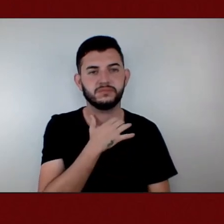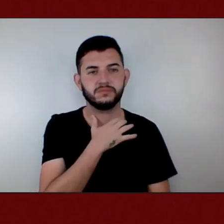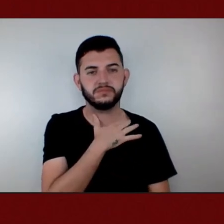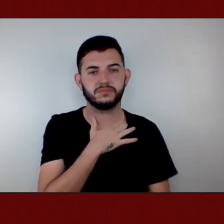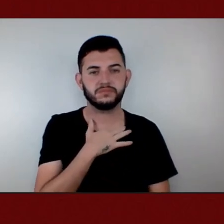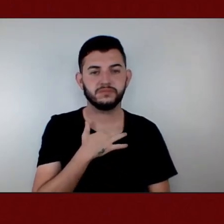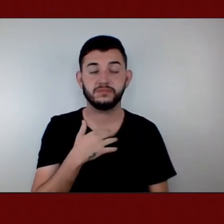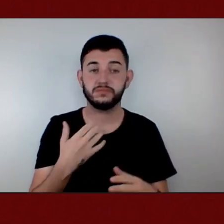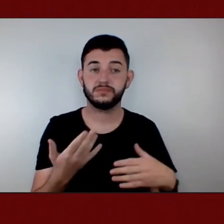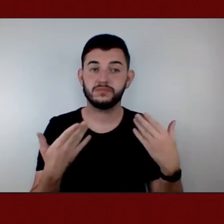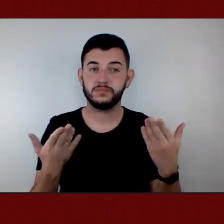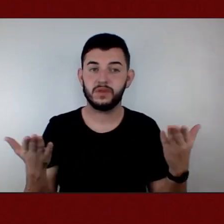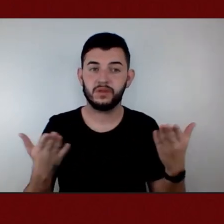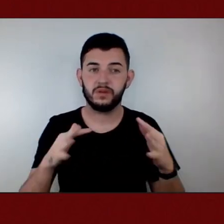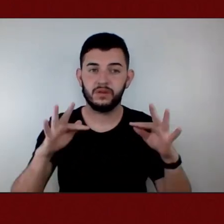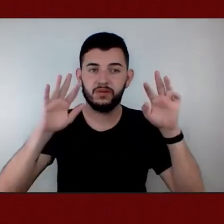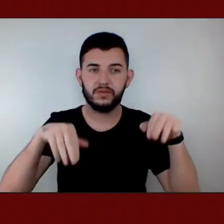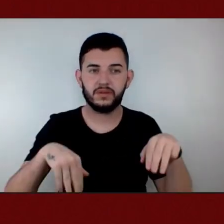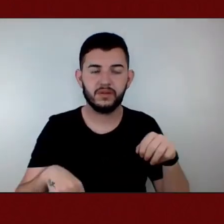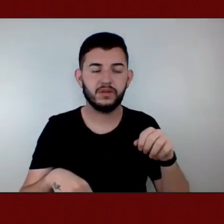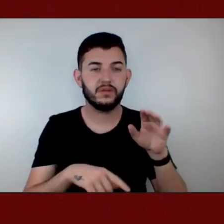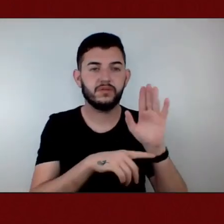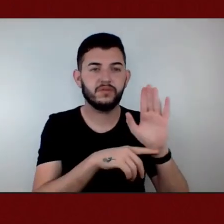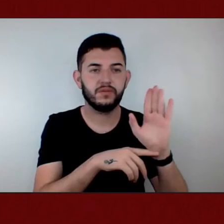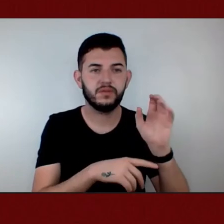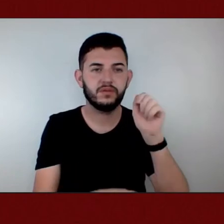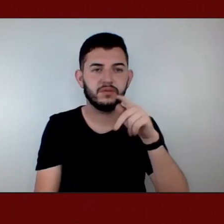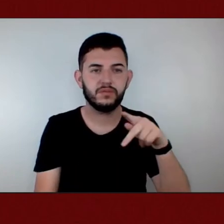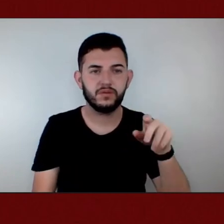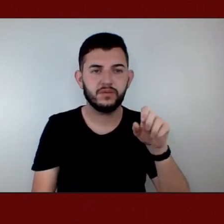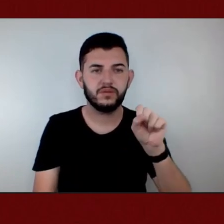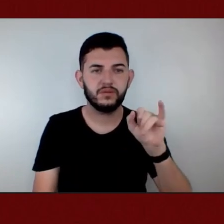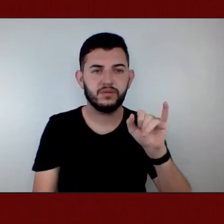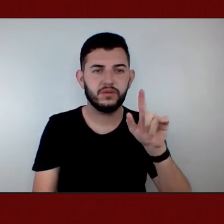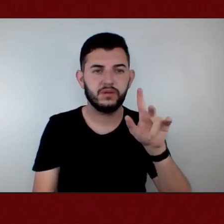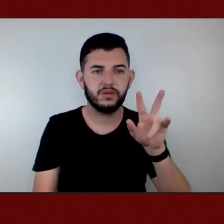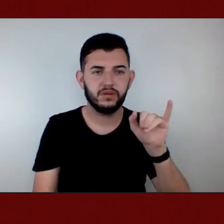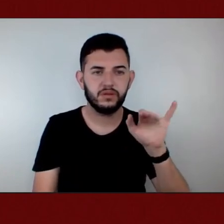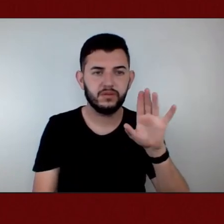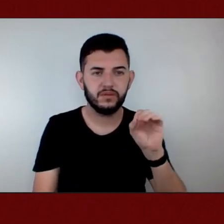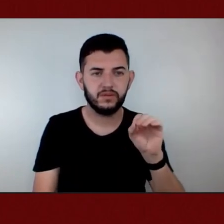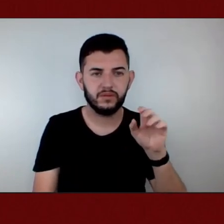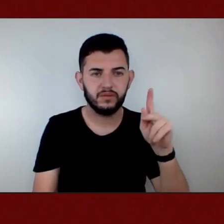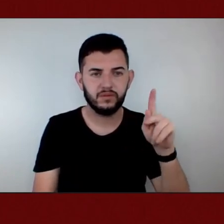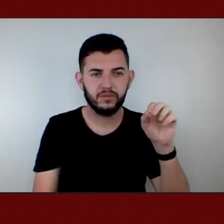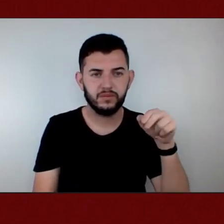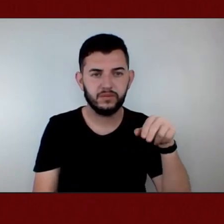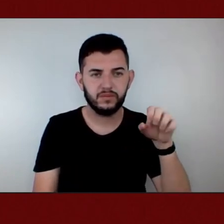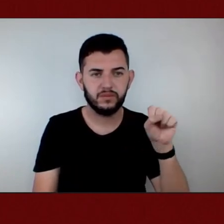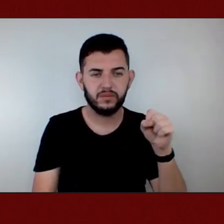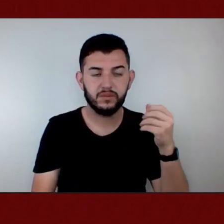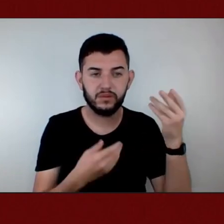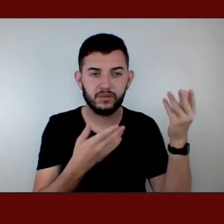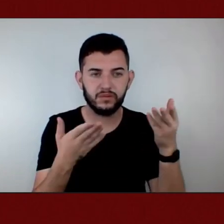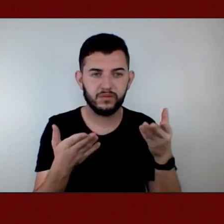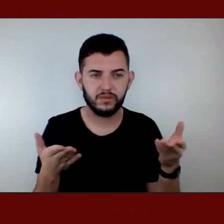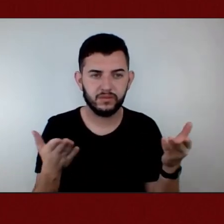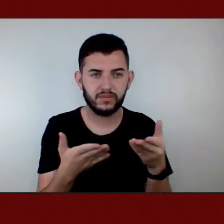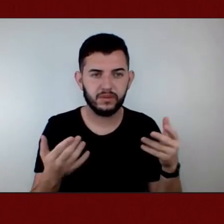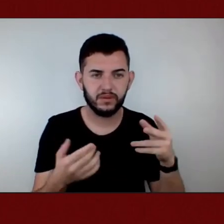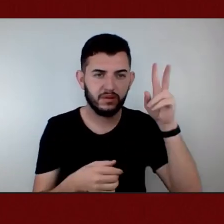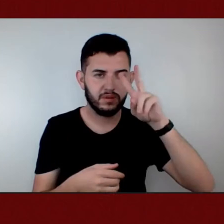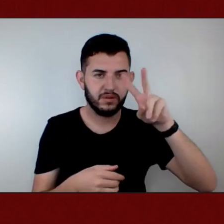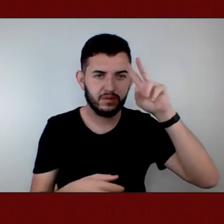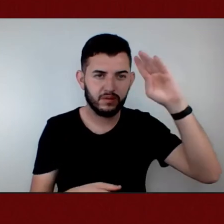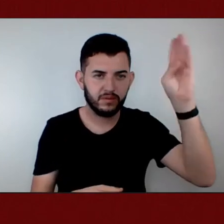Concluído o vídeo do professor Silvio Pons, passaremos agora ao historiador brasileiro